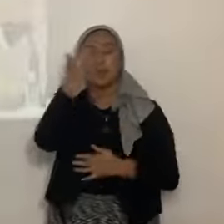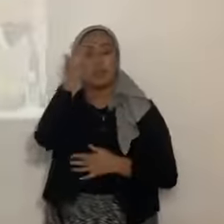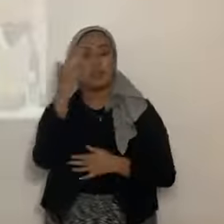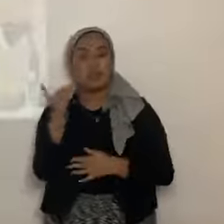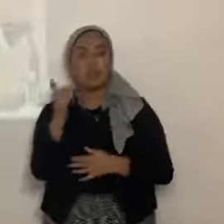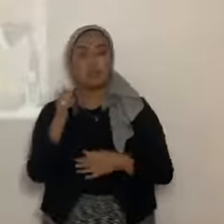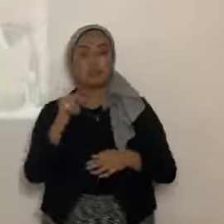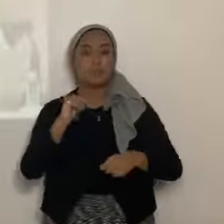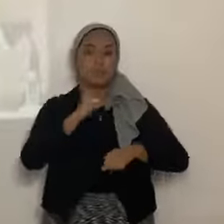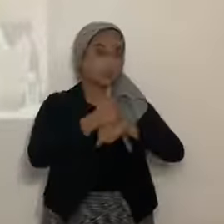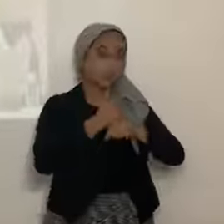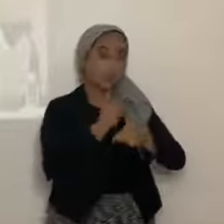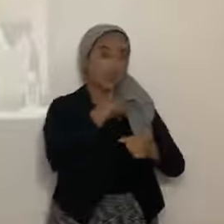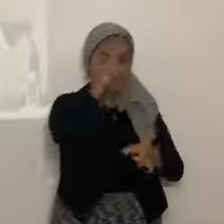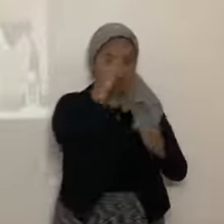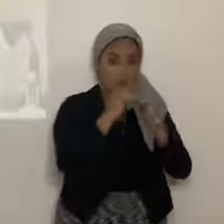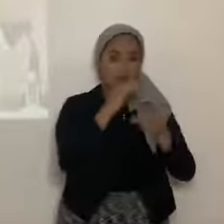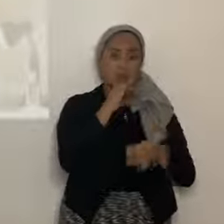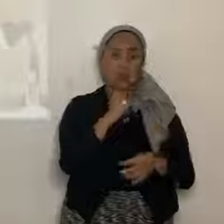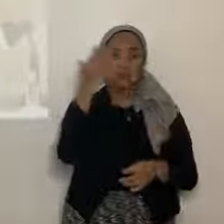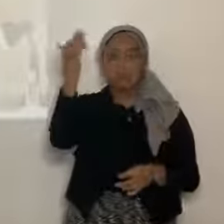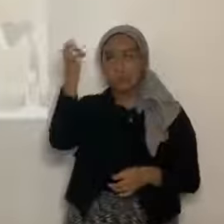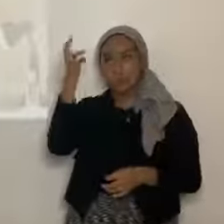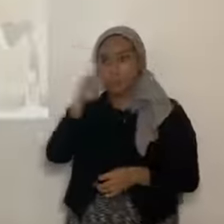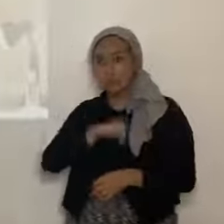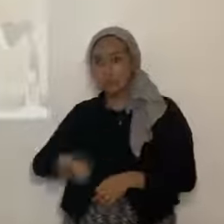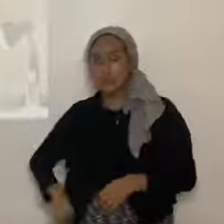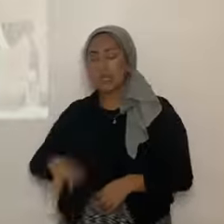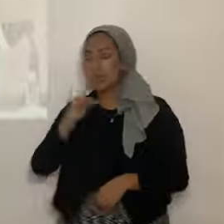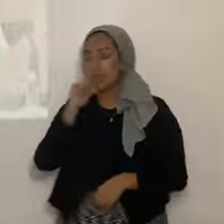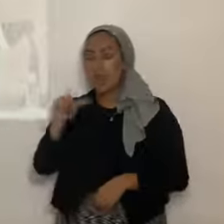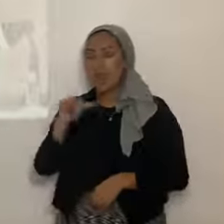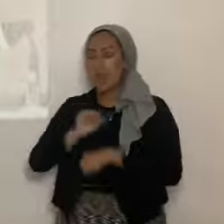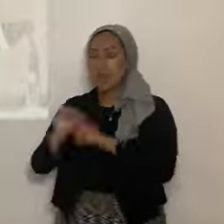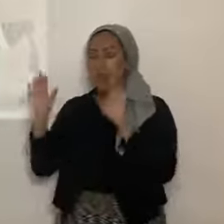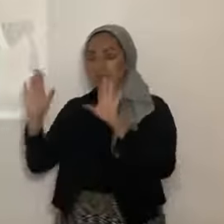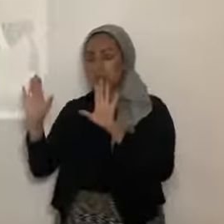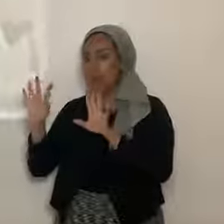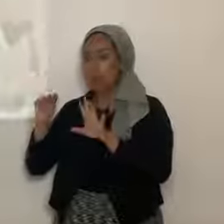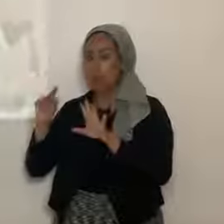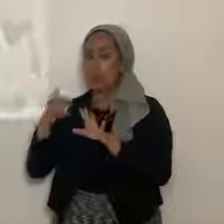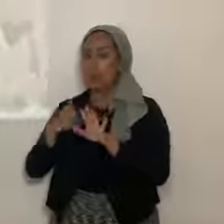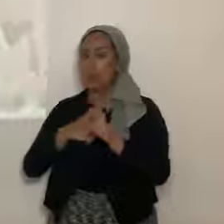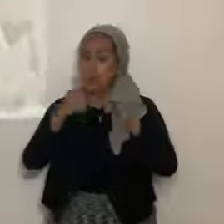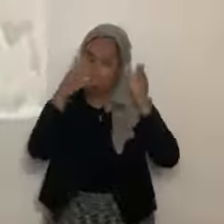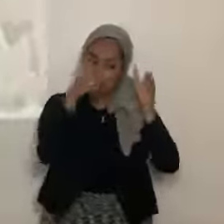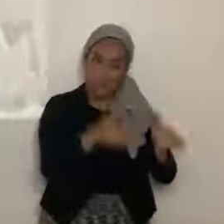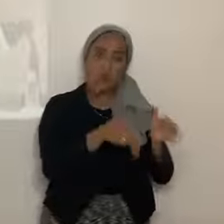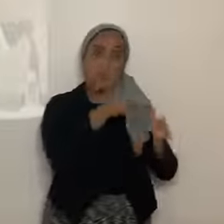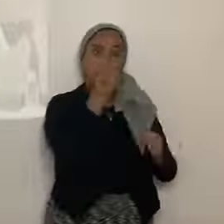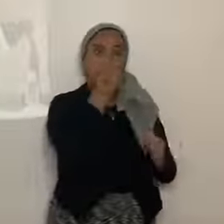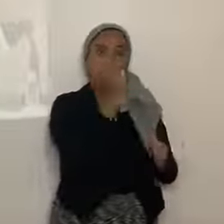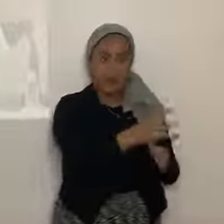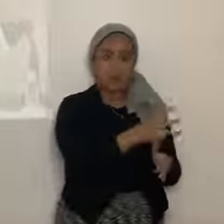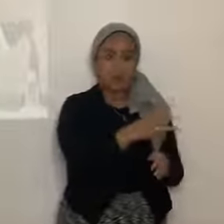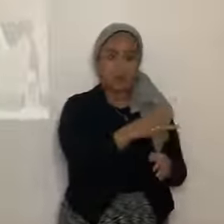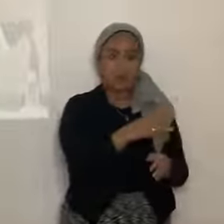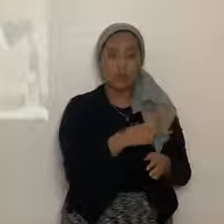nuestra fe es Yahshua HaMashiach, no las señales ni los milagros, que los hay. Pero la base de nuestra fe es